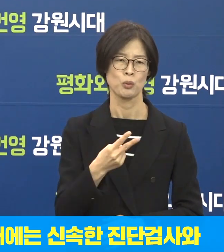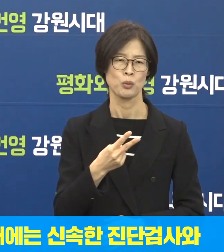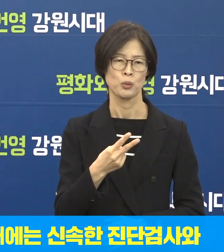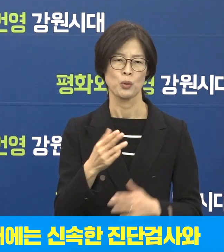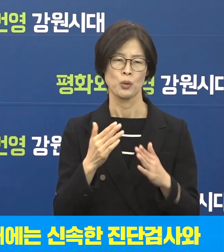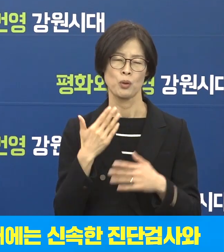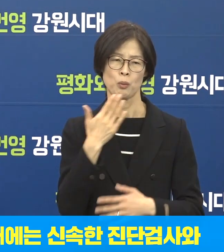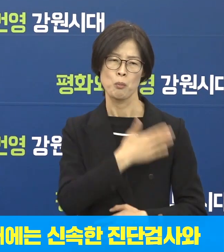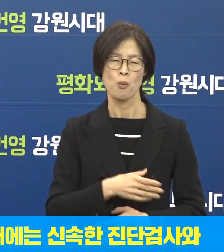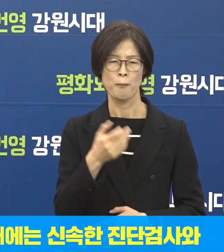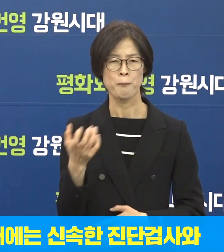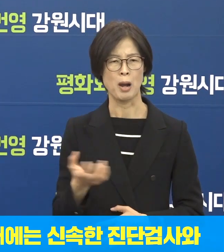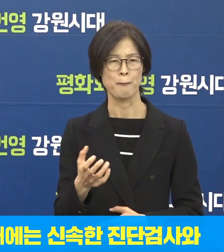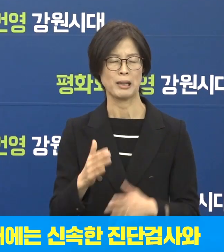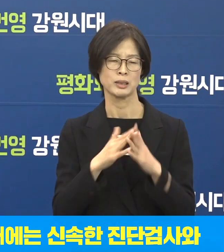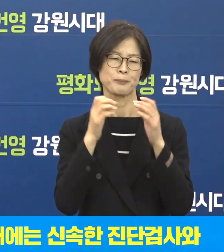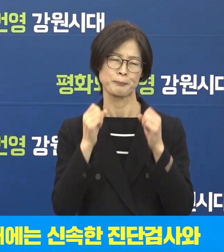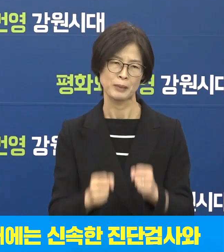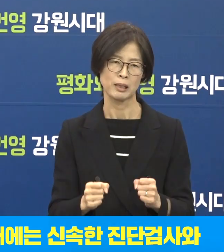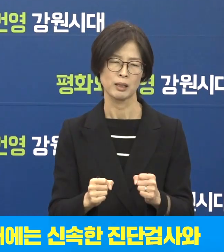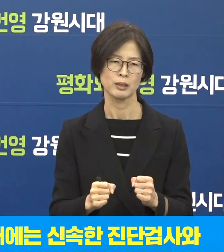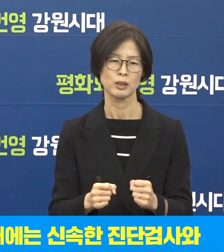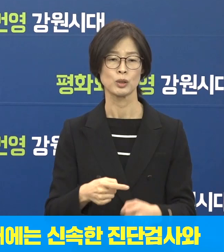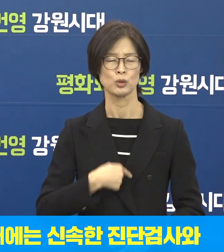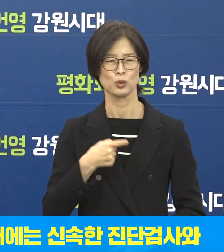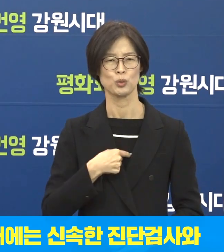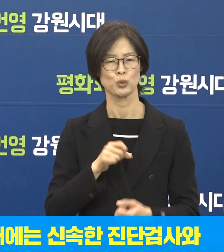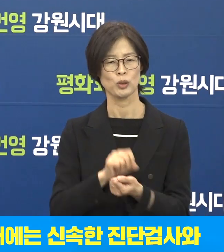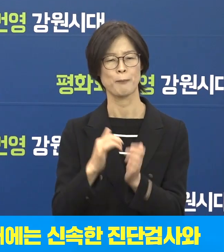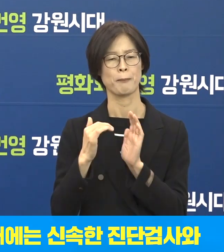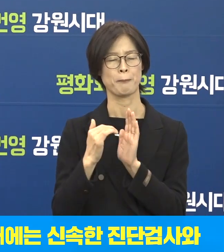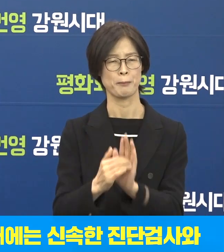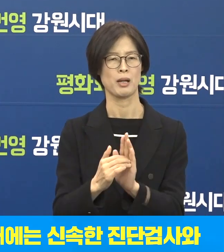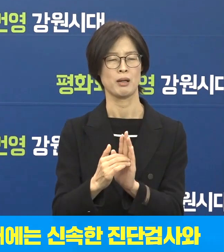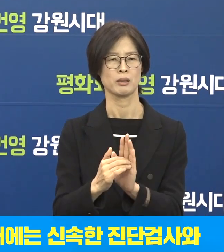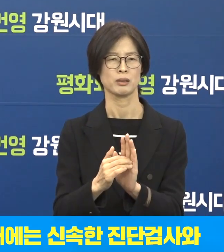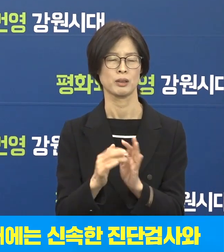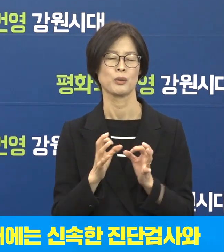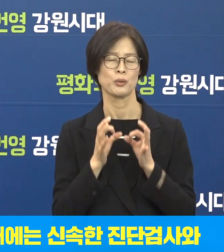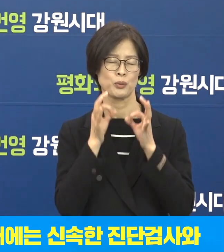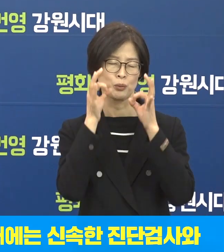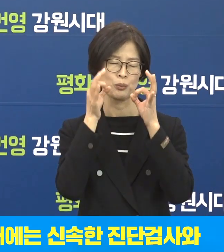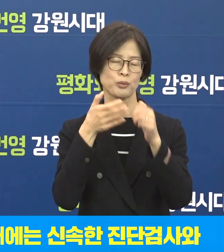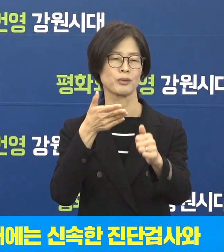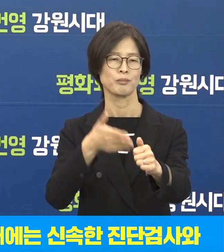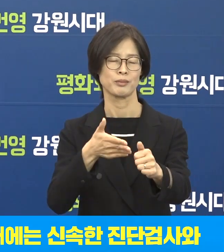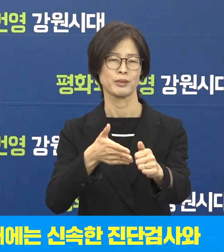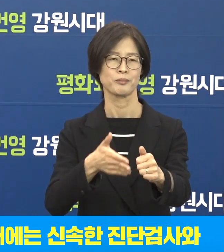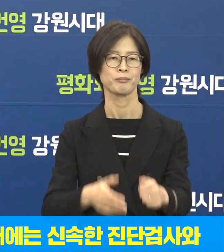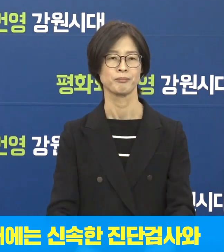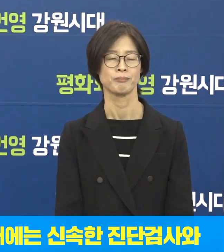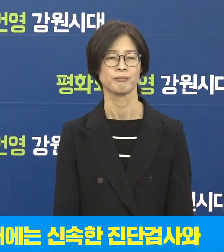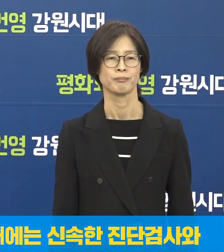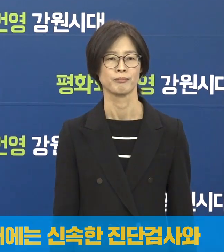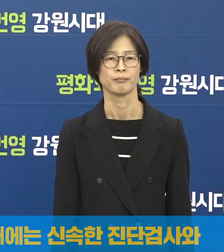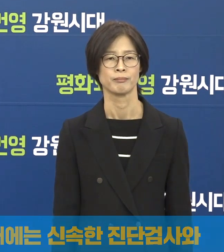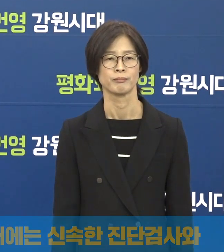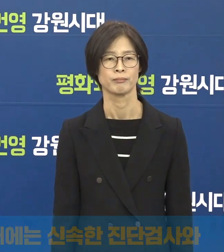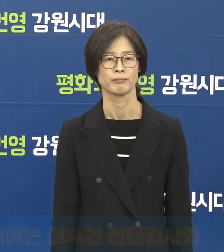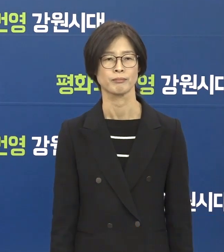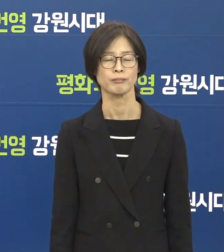집에 머물기 등 자발적 격리를 통해 감염이 추가로 확산되는 것을 차단해 주시기를